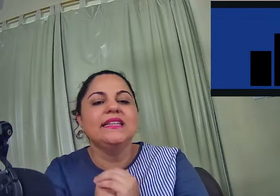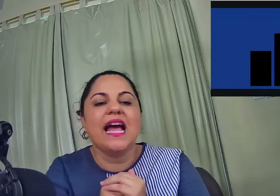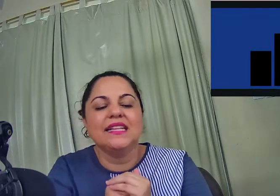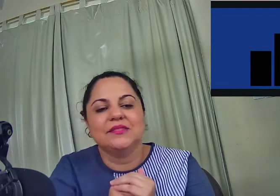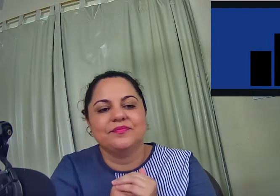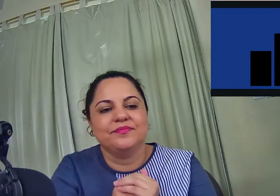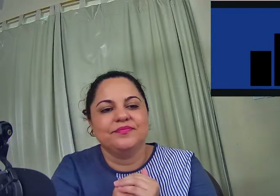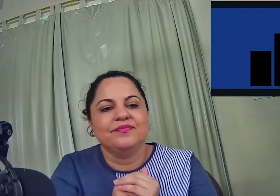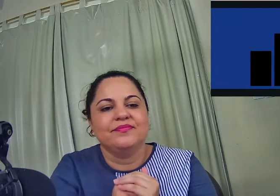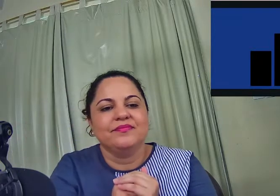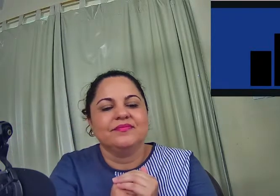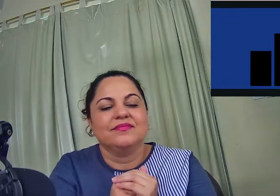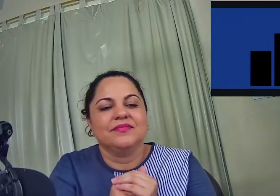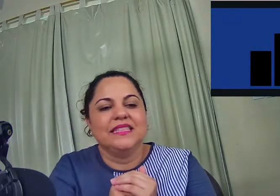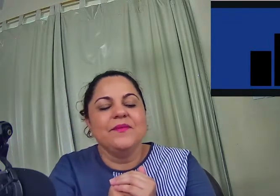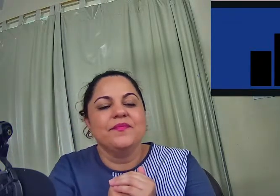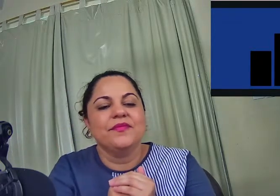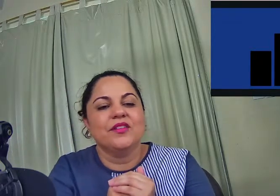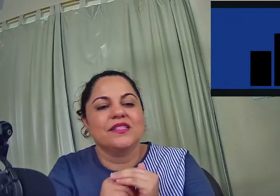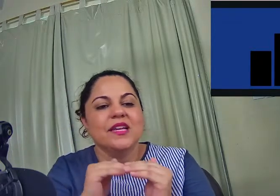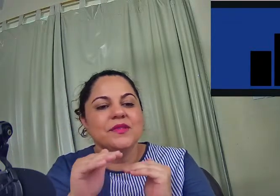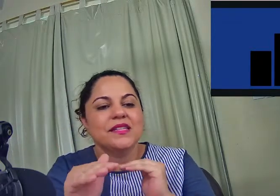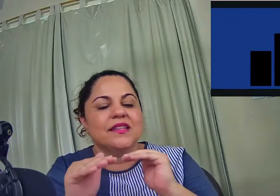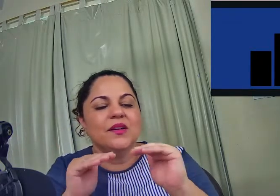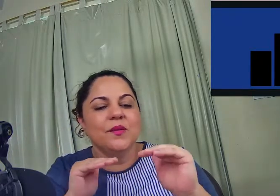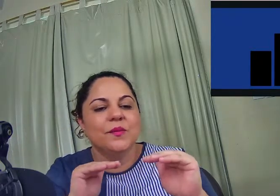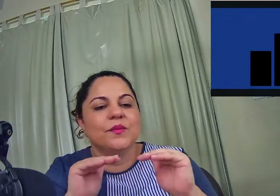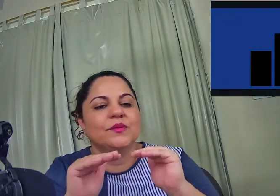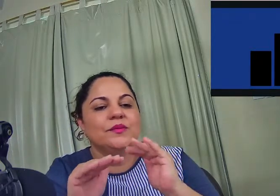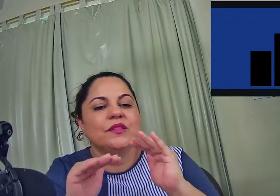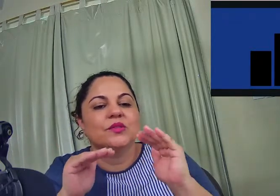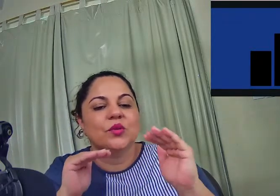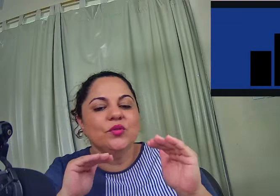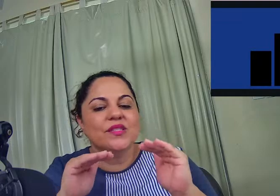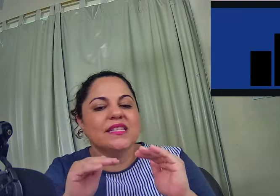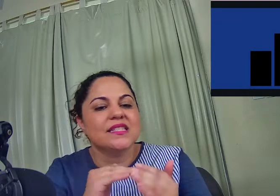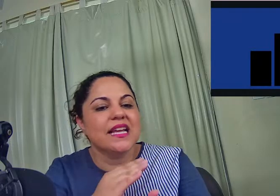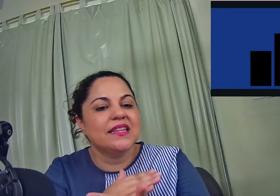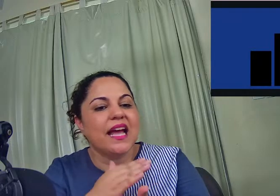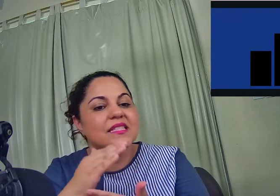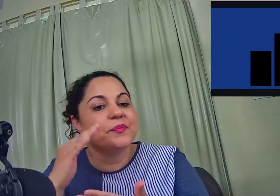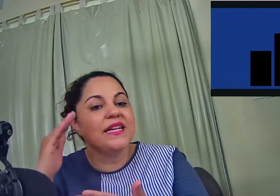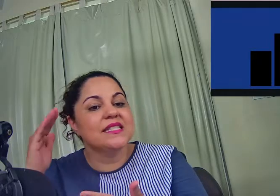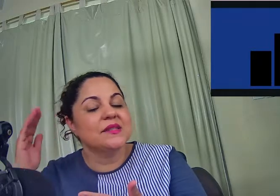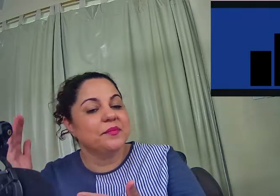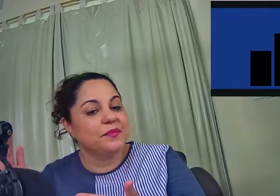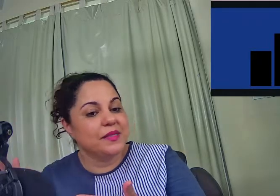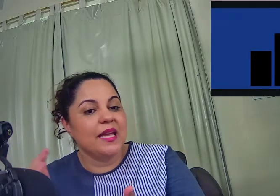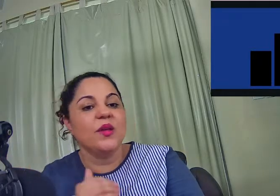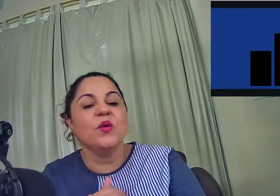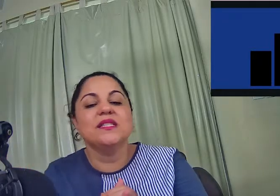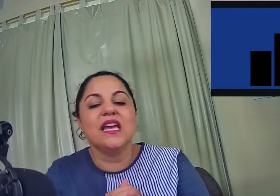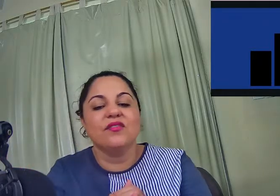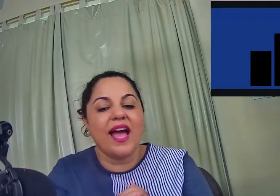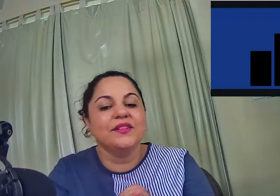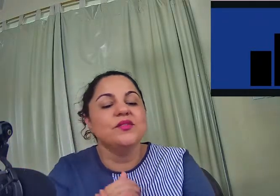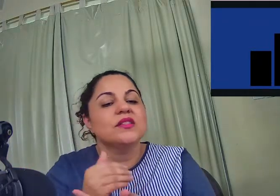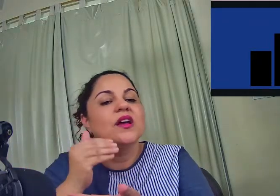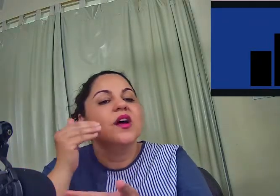deitada, né? Nós temos então todos esses detalhes para serem observados